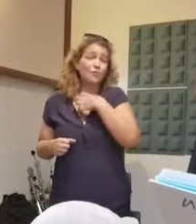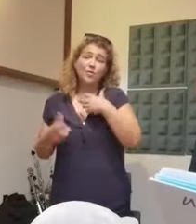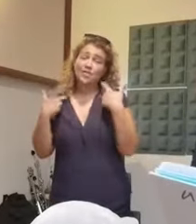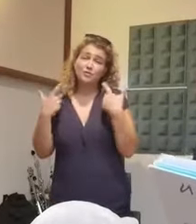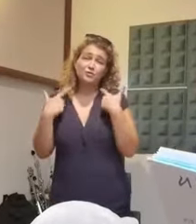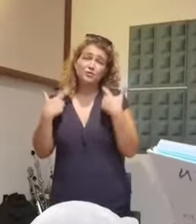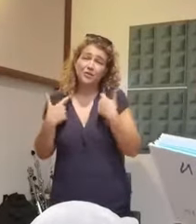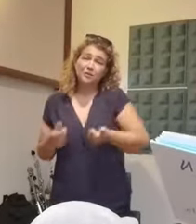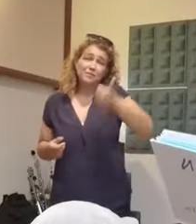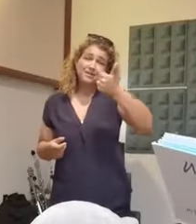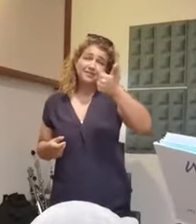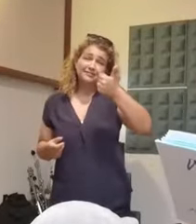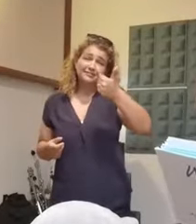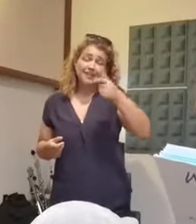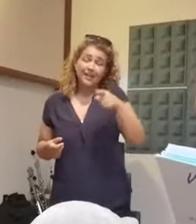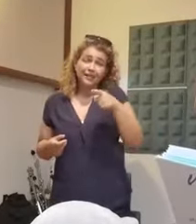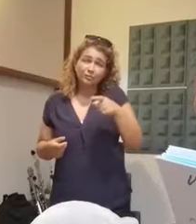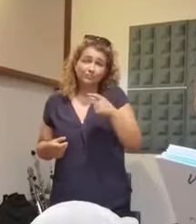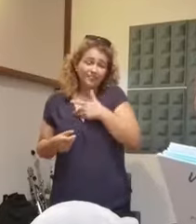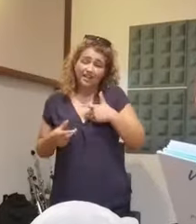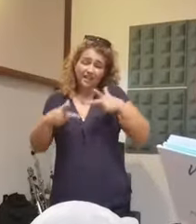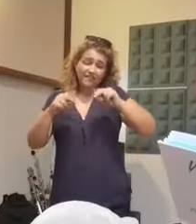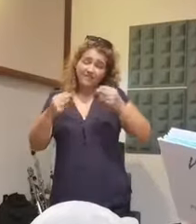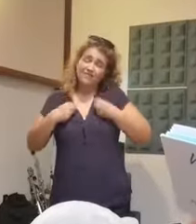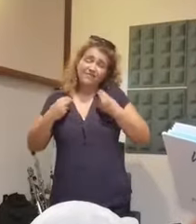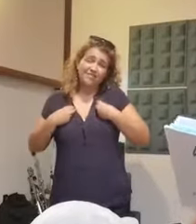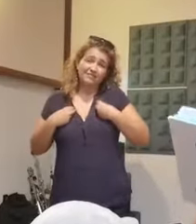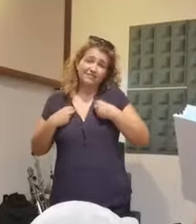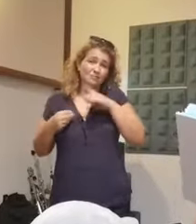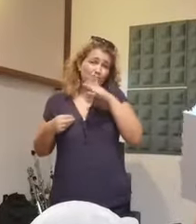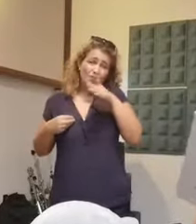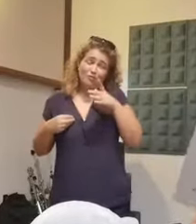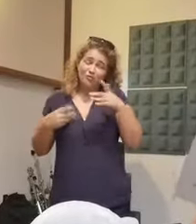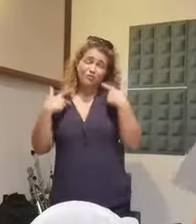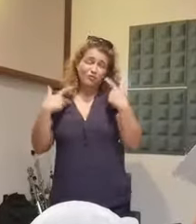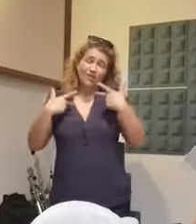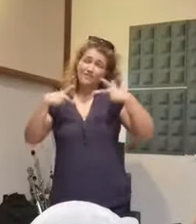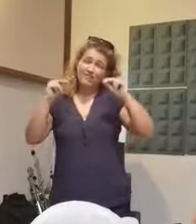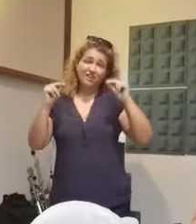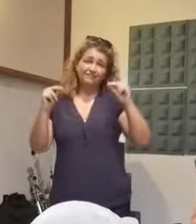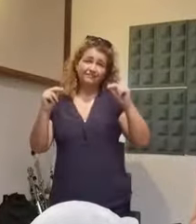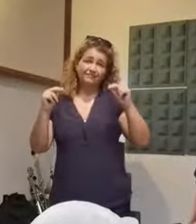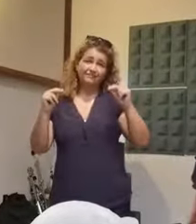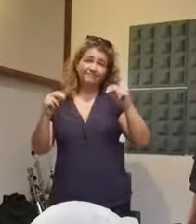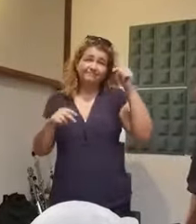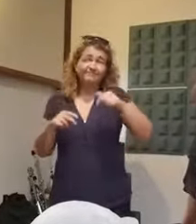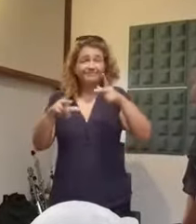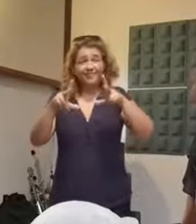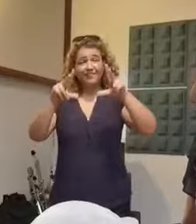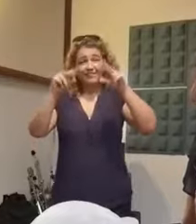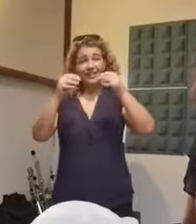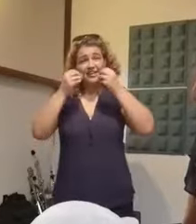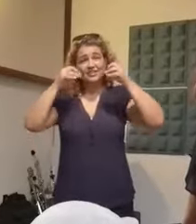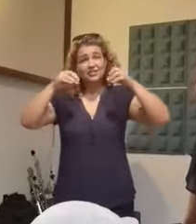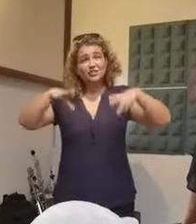sufriendo, quiso dejar de vivir. Y este es el fin de la historia de